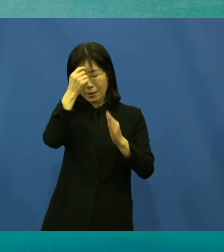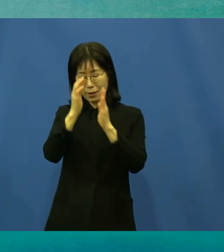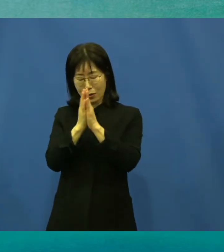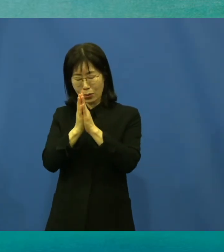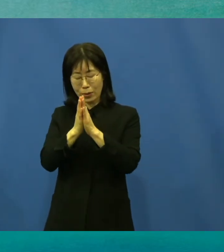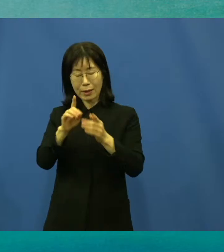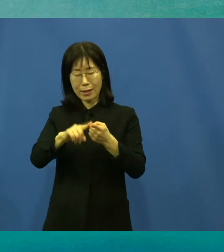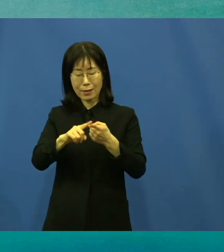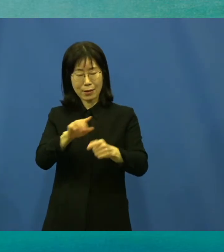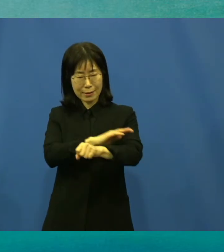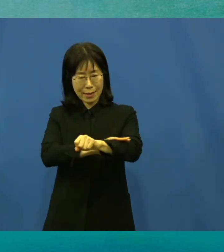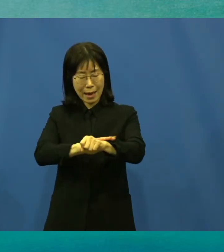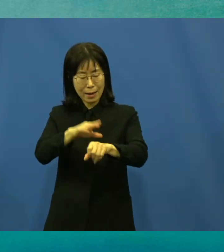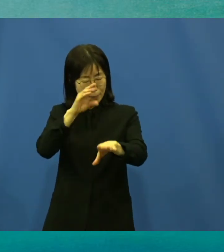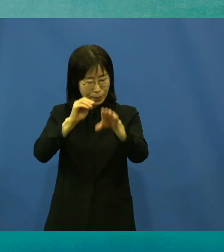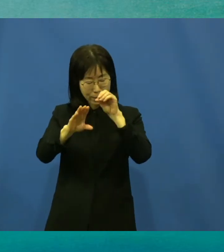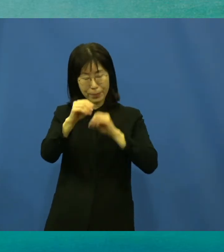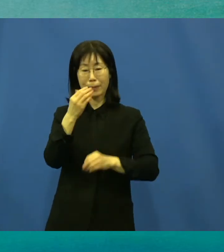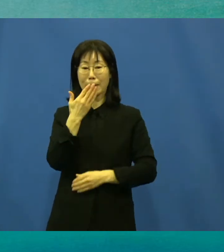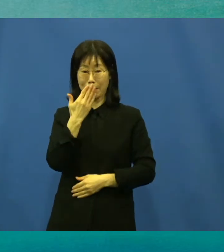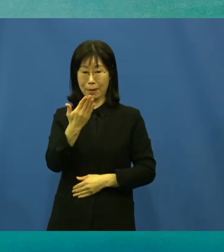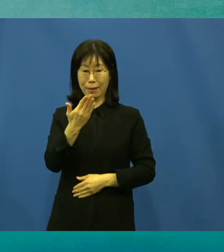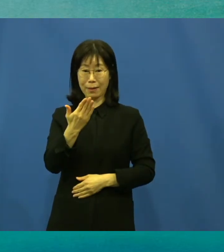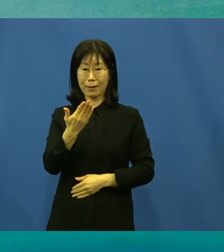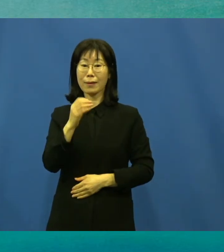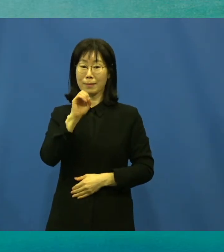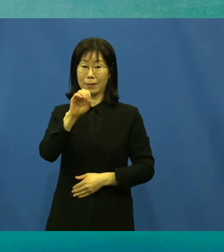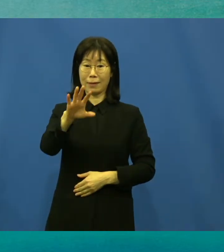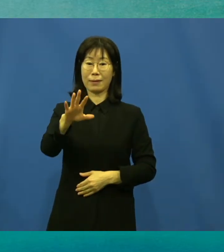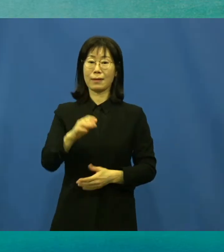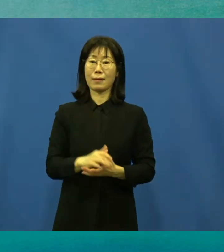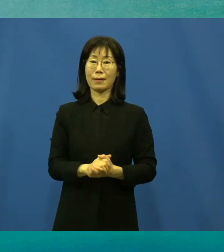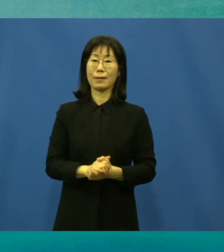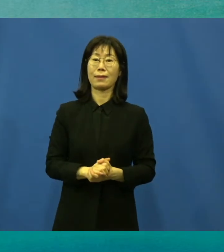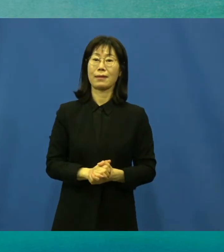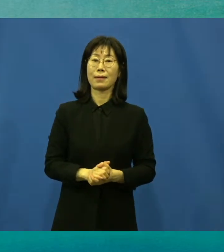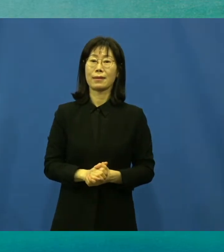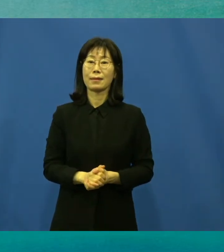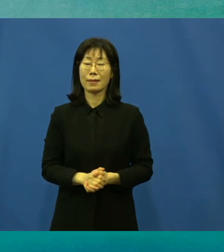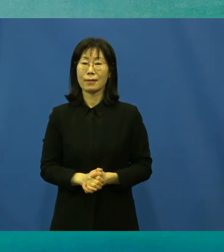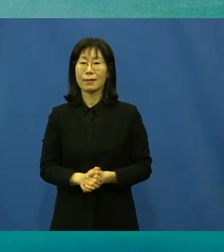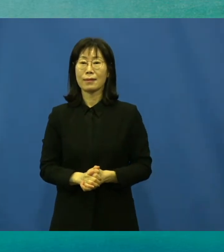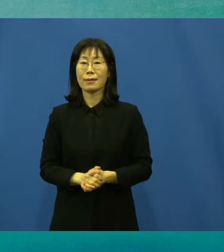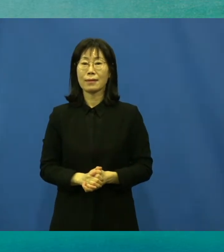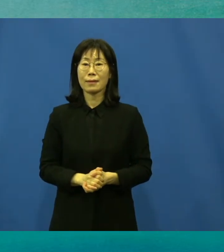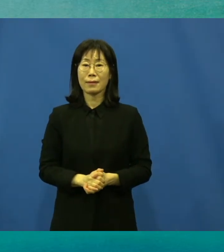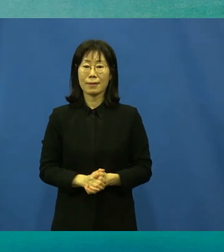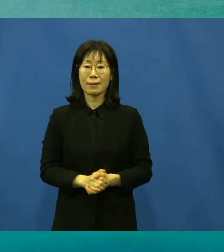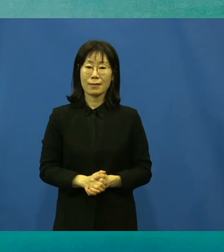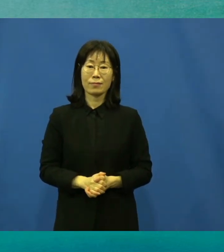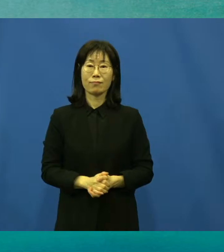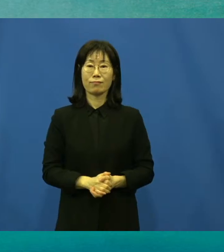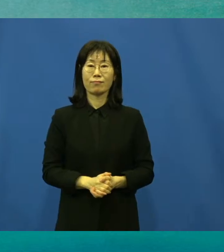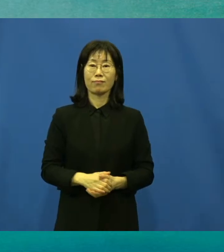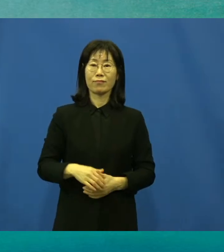우리가 곁길로 빠질 때가 있습니다. 우리의 기도가 곁길로 빠질 때가 있어요. 우리의 감정에 치우친 기도를 하기가